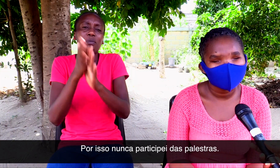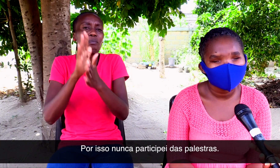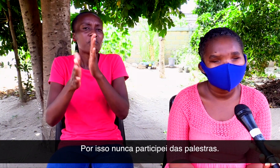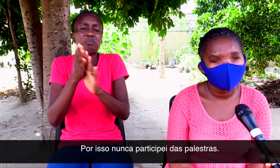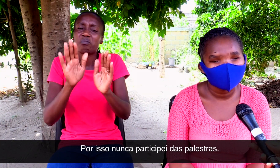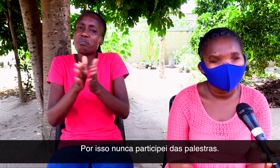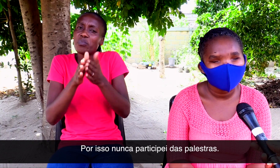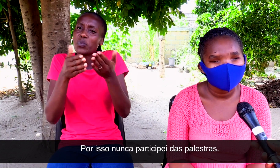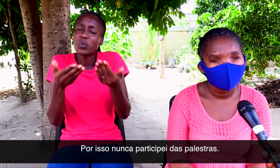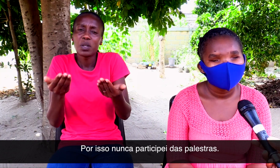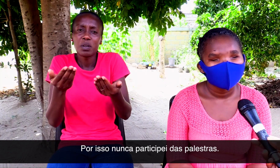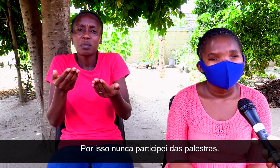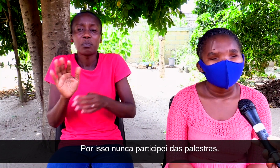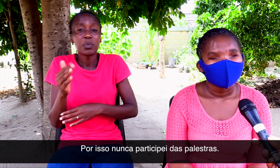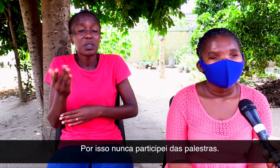por isso que eu nunca